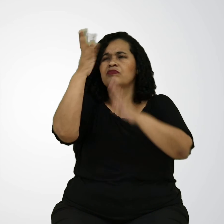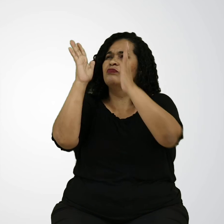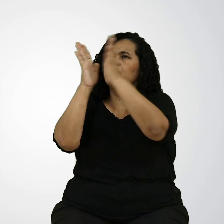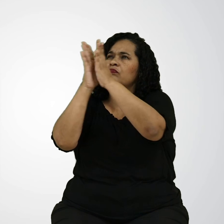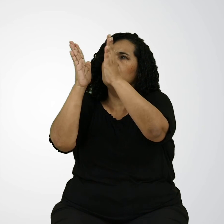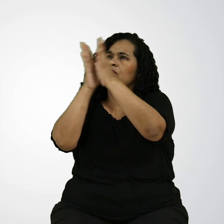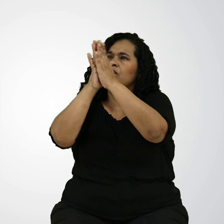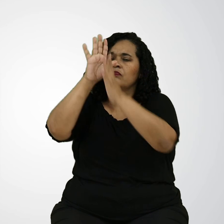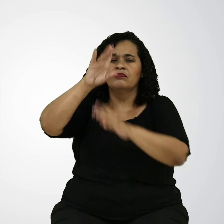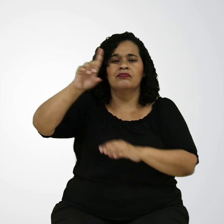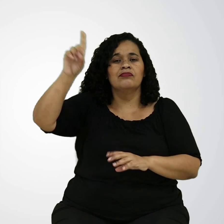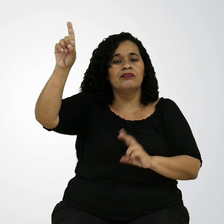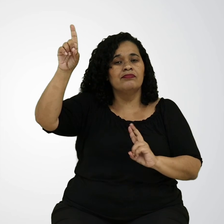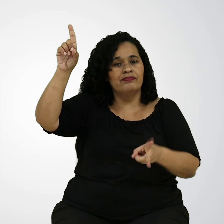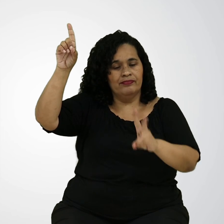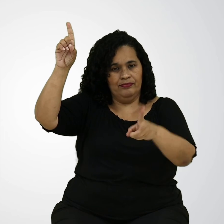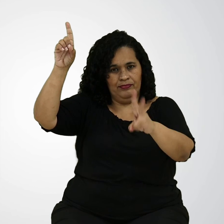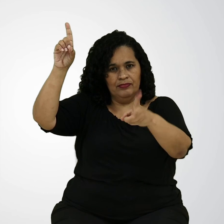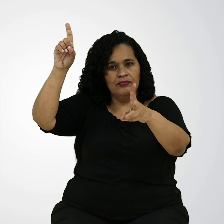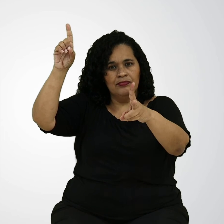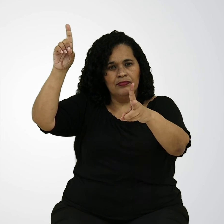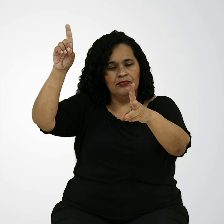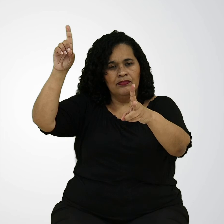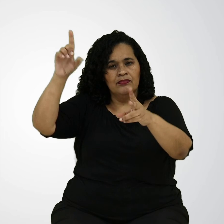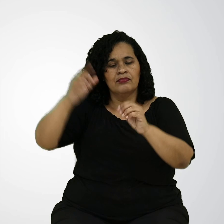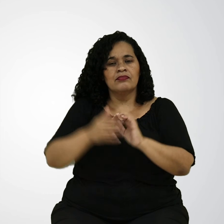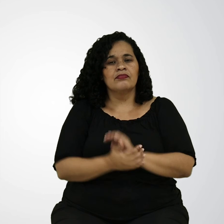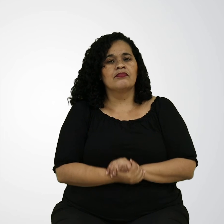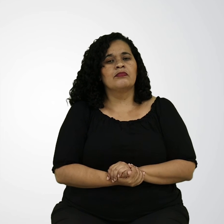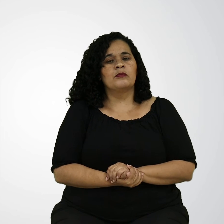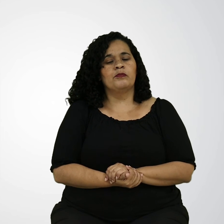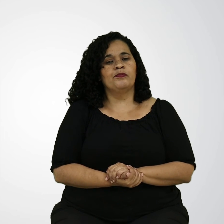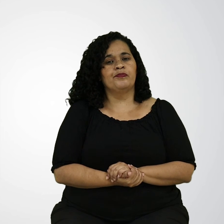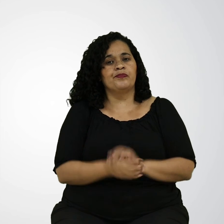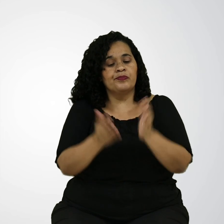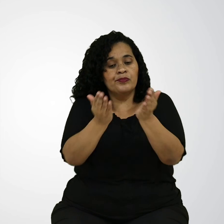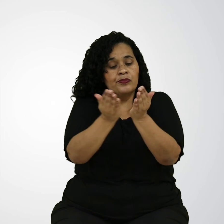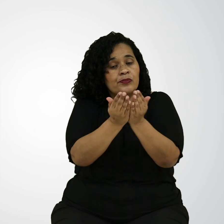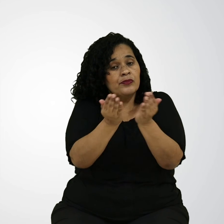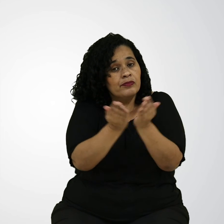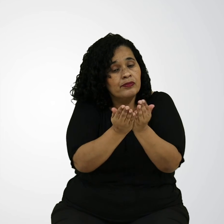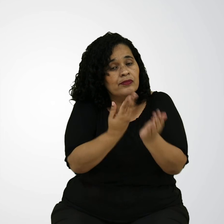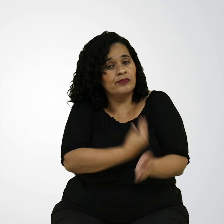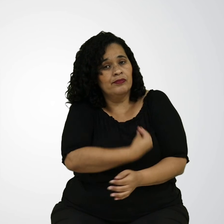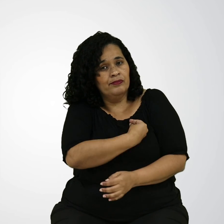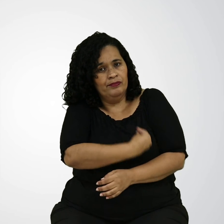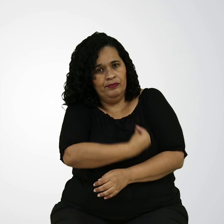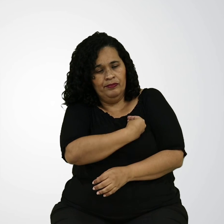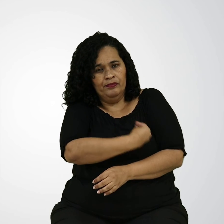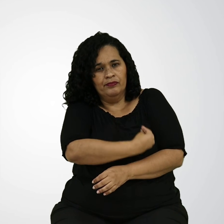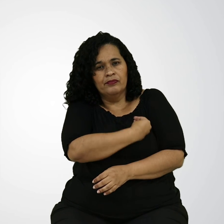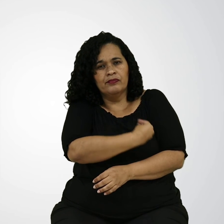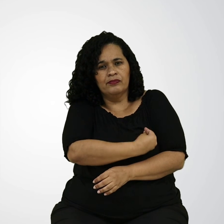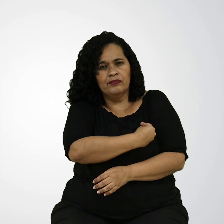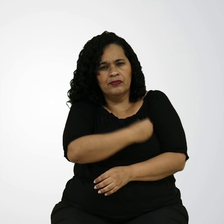nossos embates cotidianos. Além da oração, faz parte do cristianismo diário, coerência.